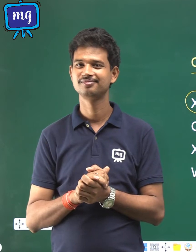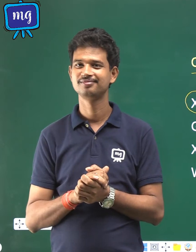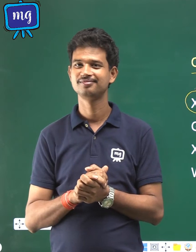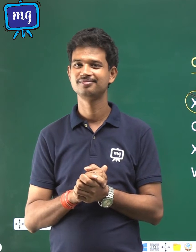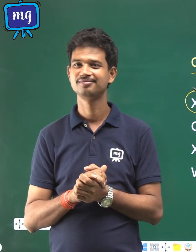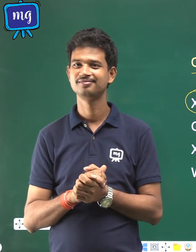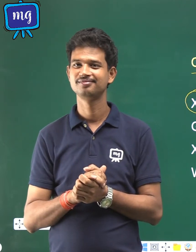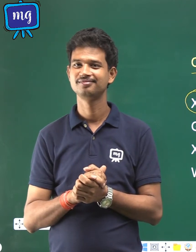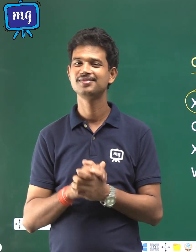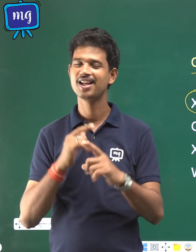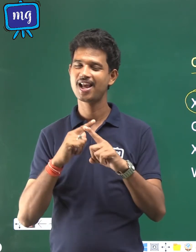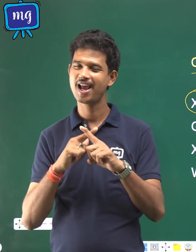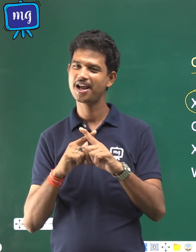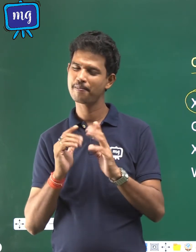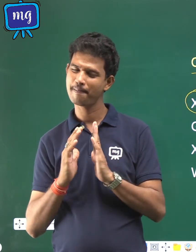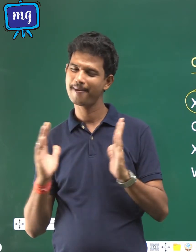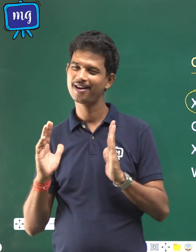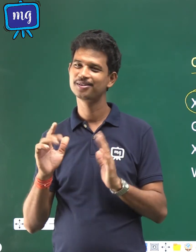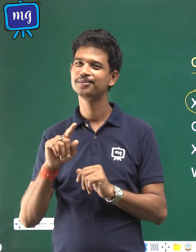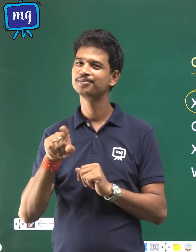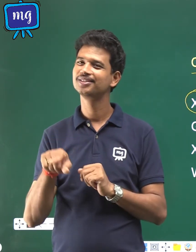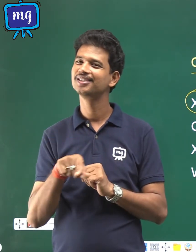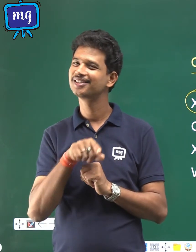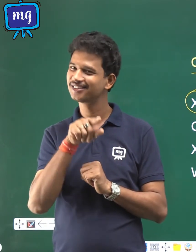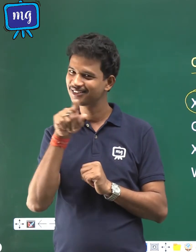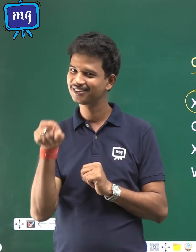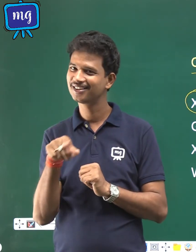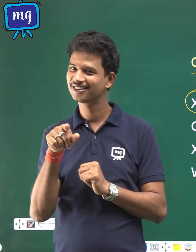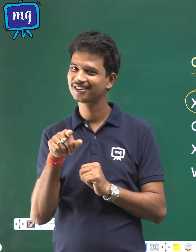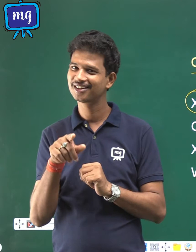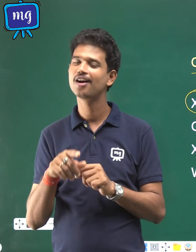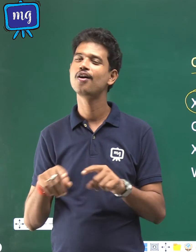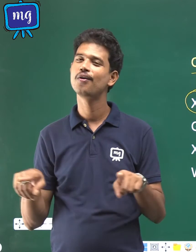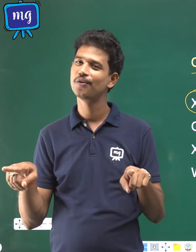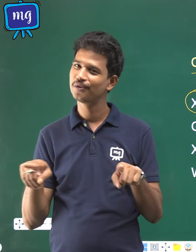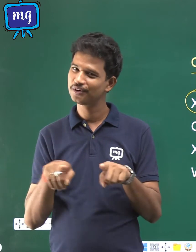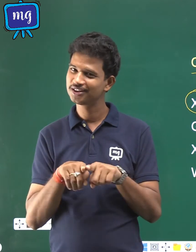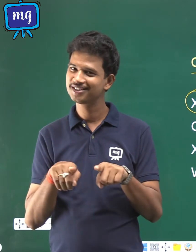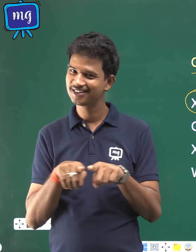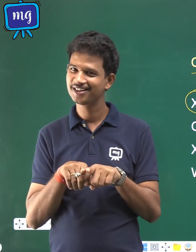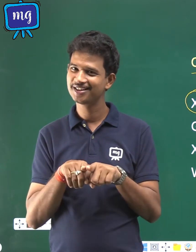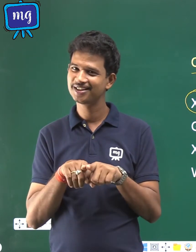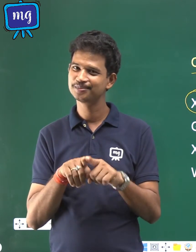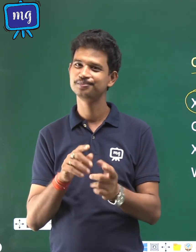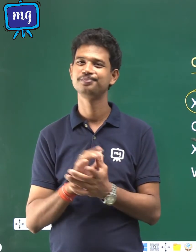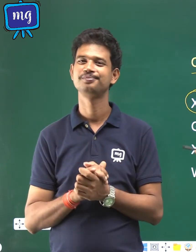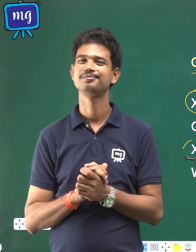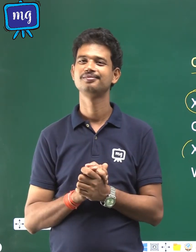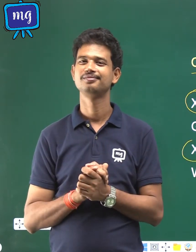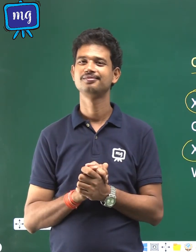कैपिटल X को हमने सर्कल किया, कैपिटल X को हमने सर्कल किया, कैपिटल X को